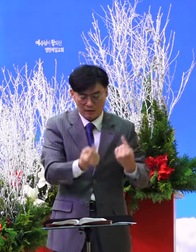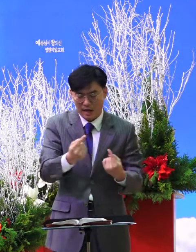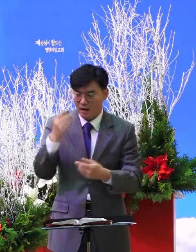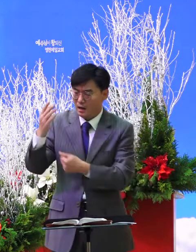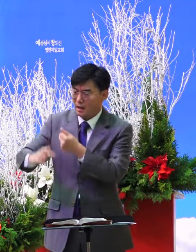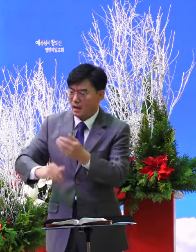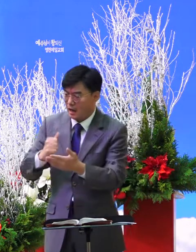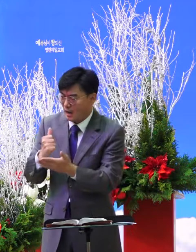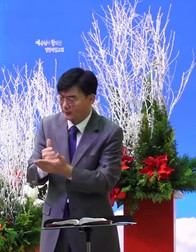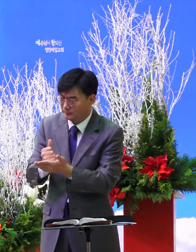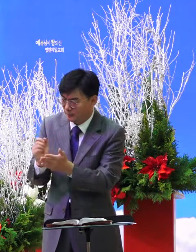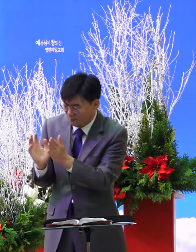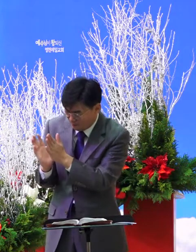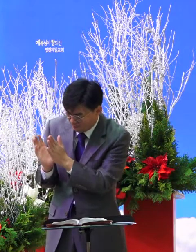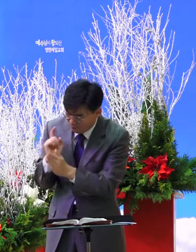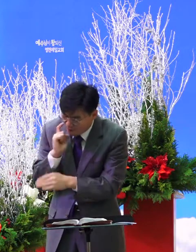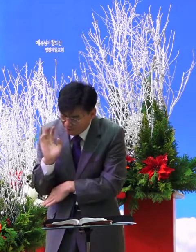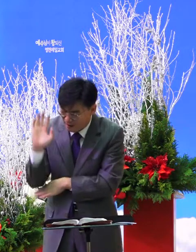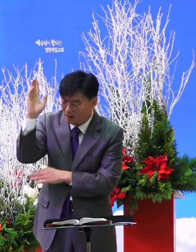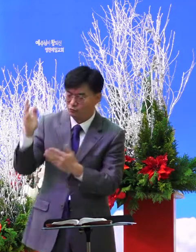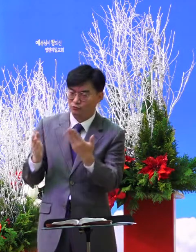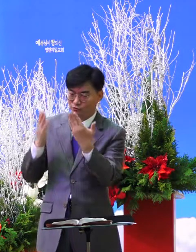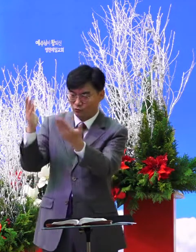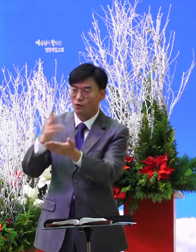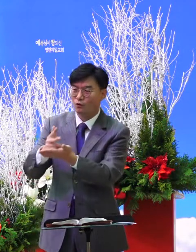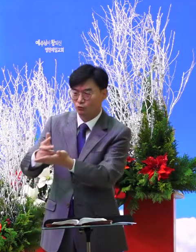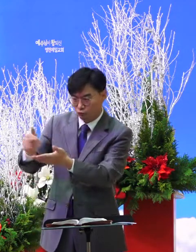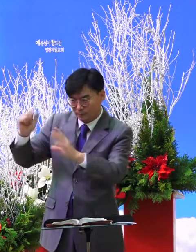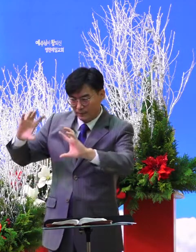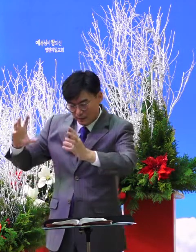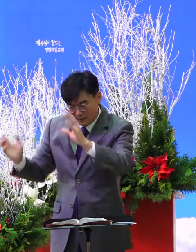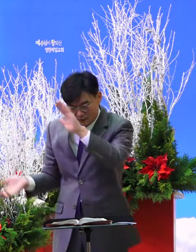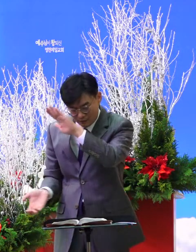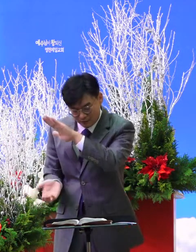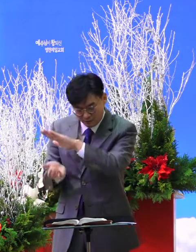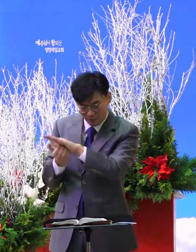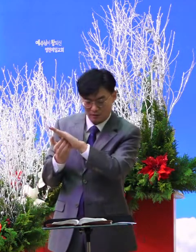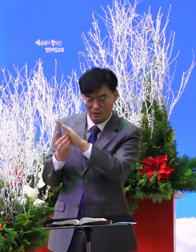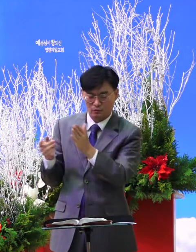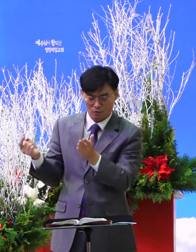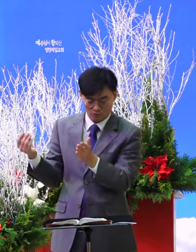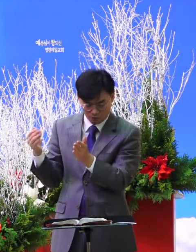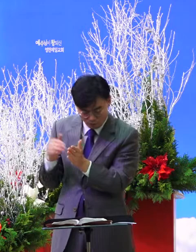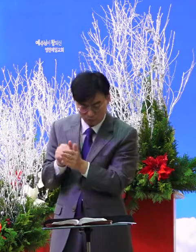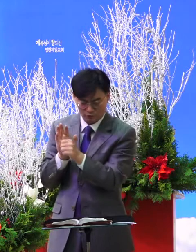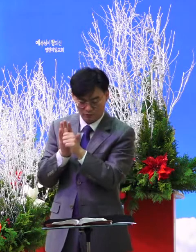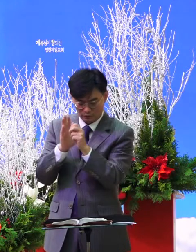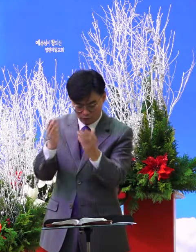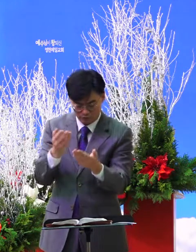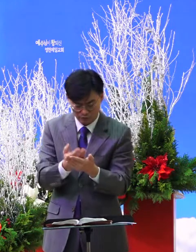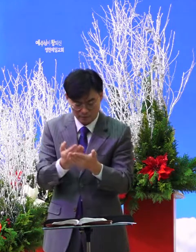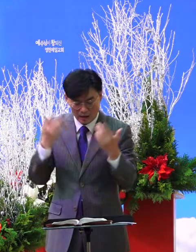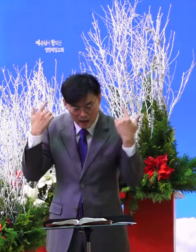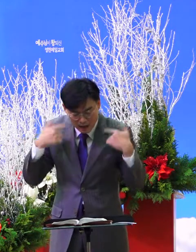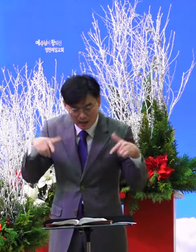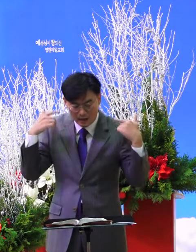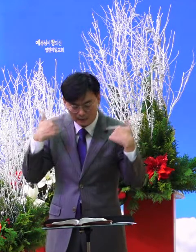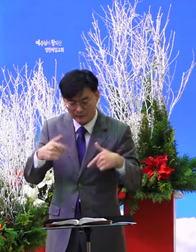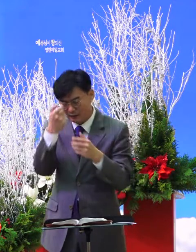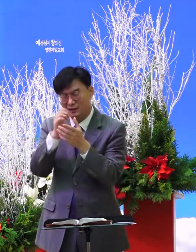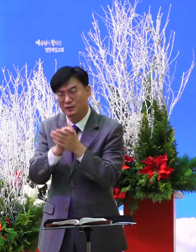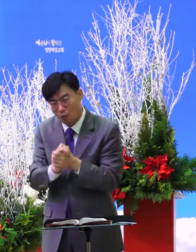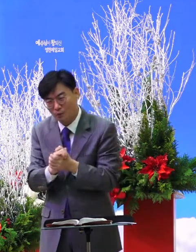하며 주님의 나라를 이 땅에서 이루기 위한 소망을 갖고 하루하루 주님과 동행하며 기도와 찬양이 끊이지